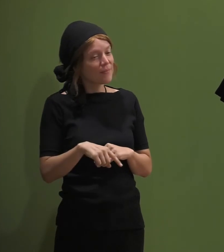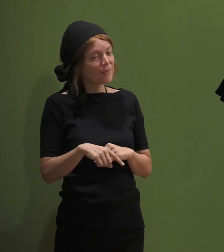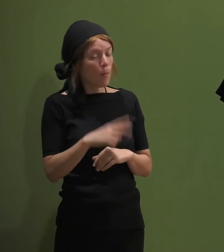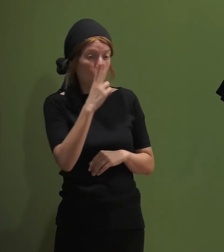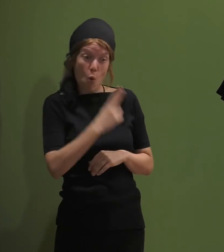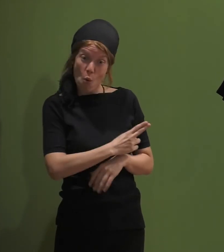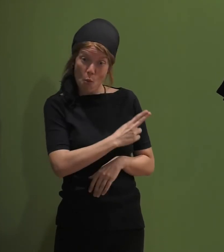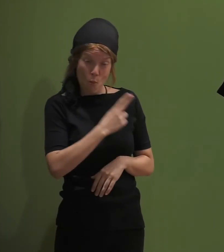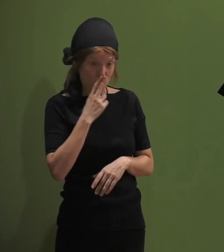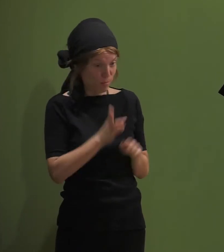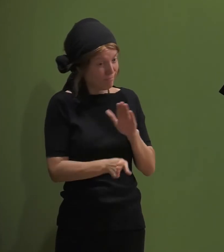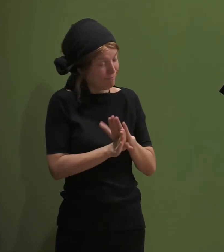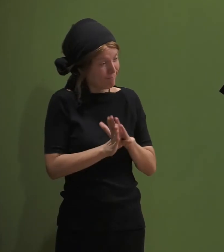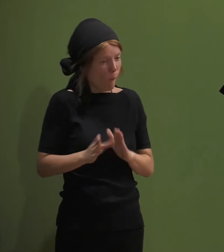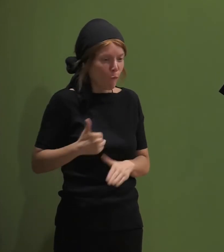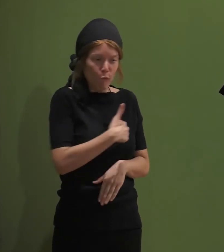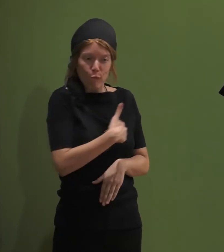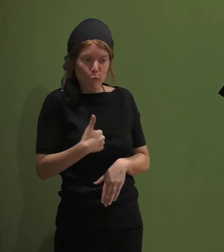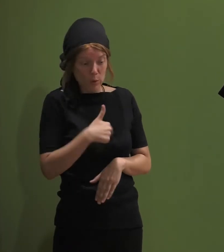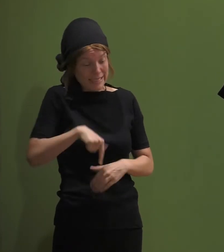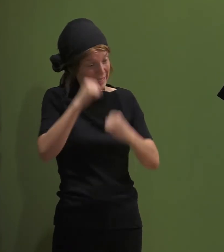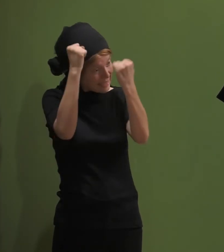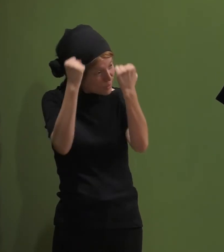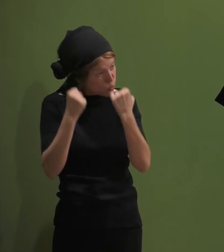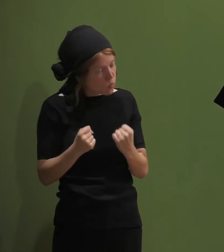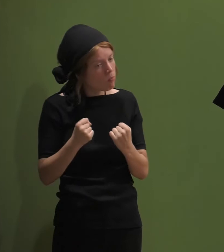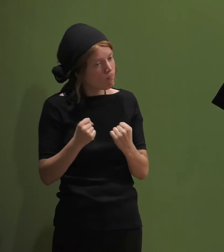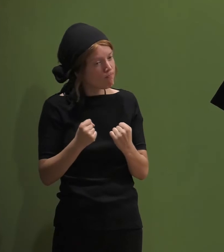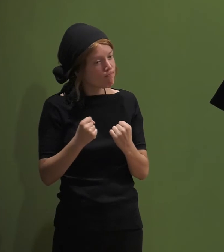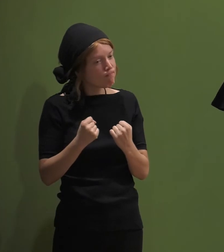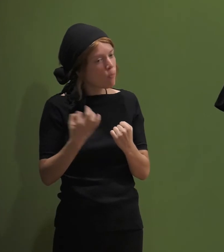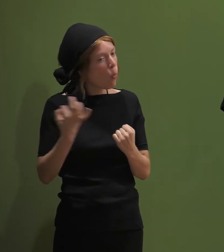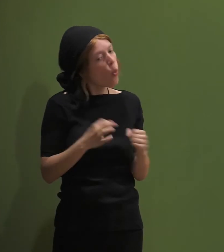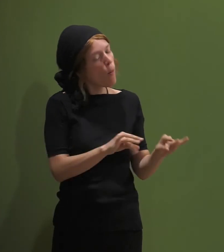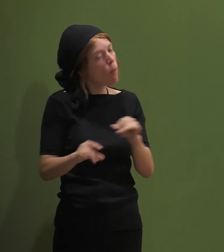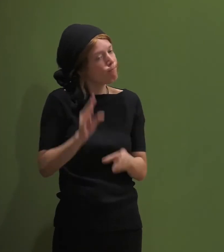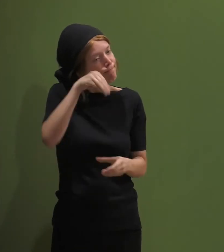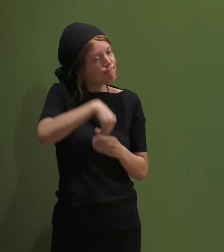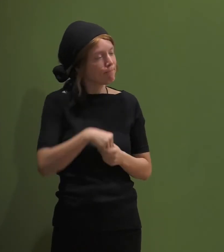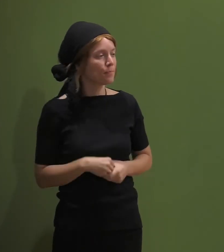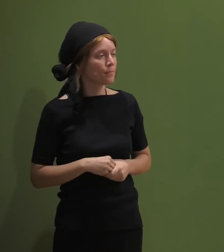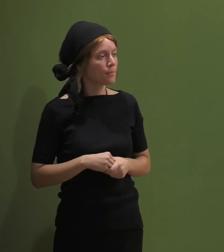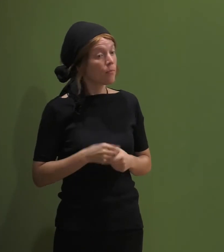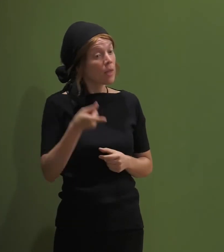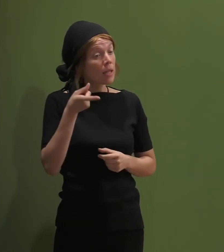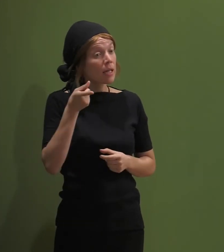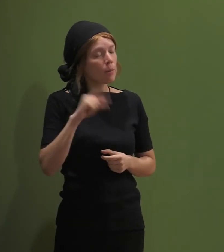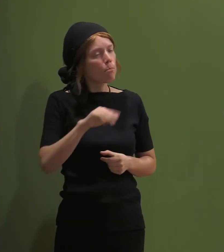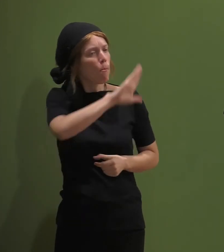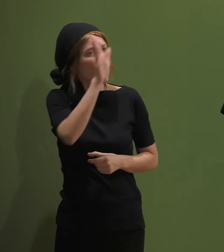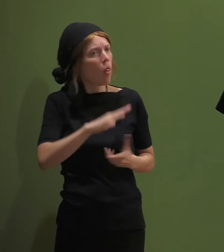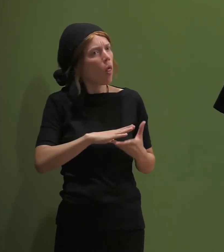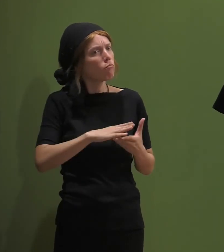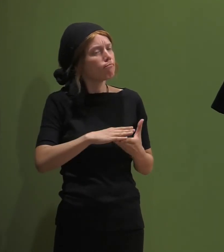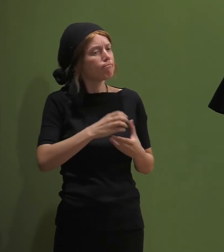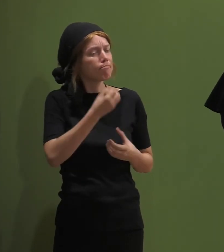de su compromiso con el papel de esta institución debe jugar en el espacio regional. De igual forma, me parece